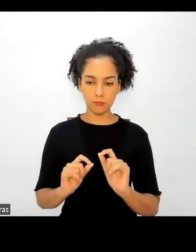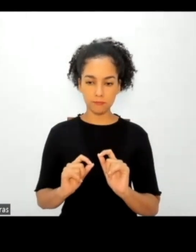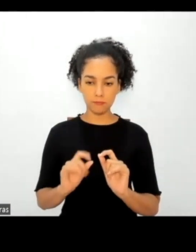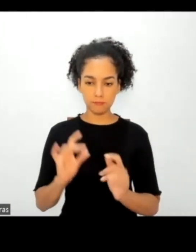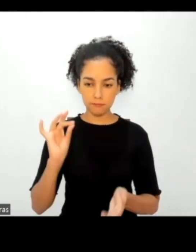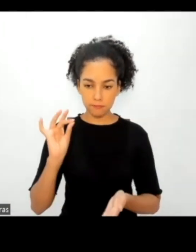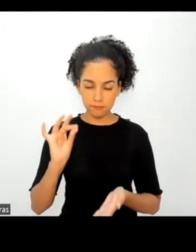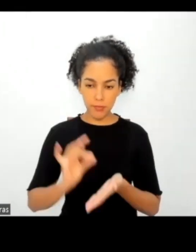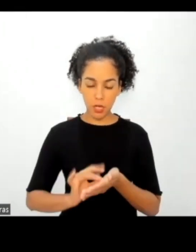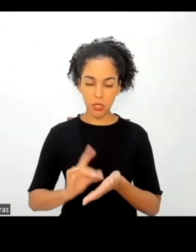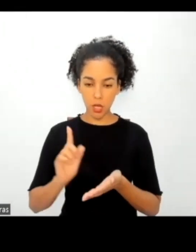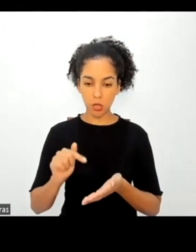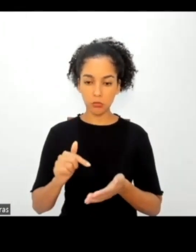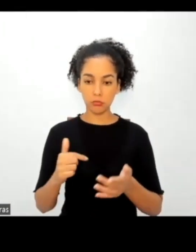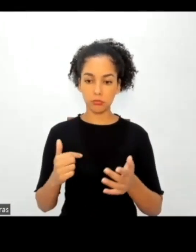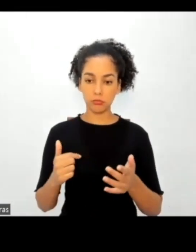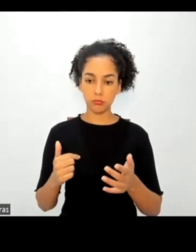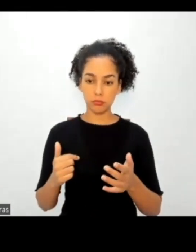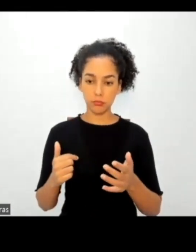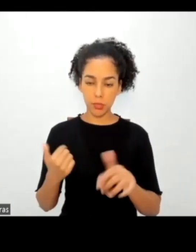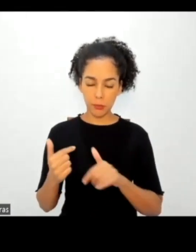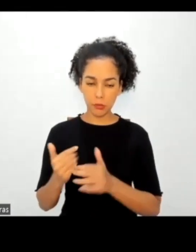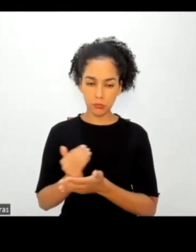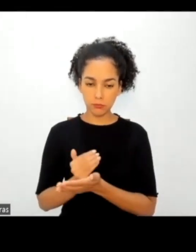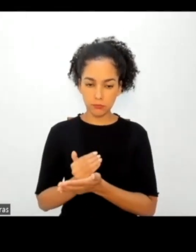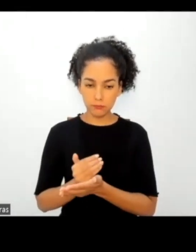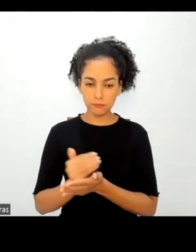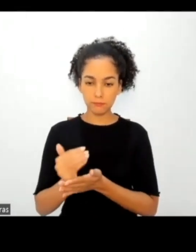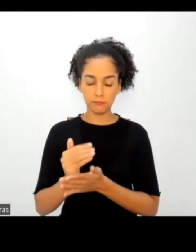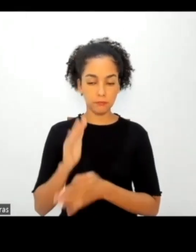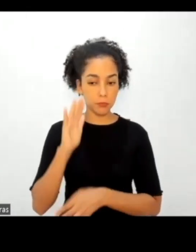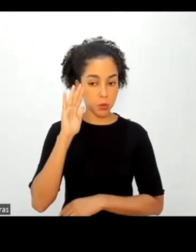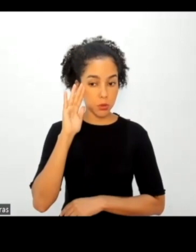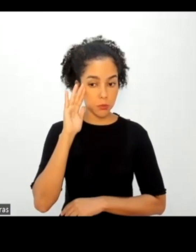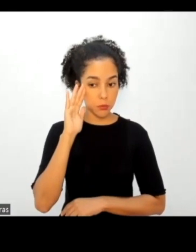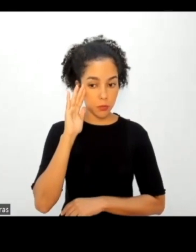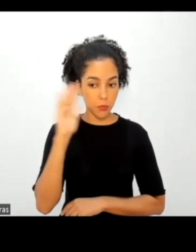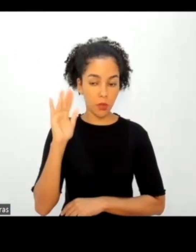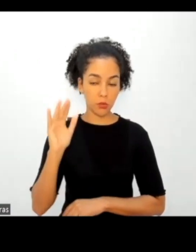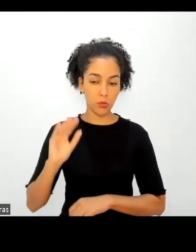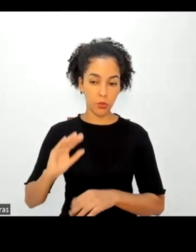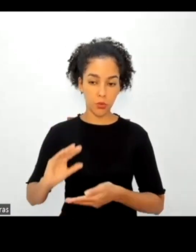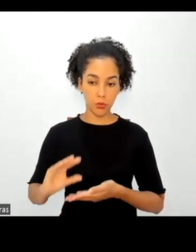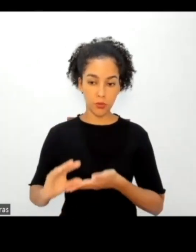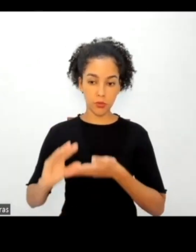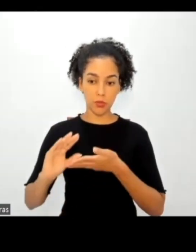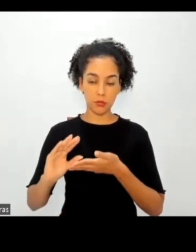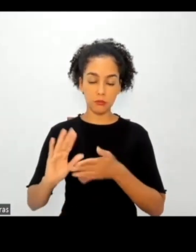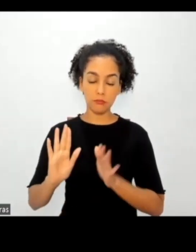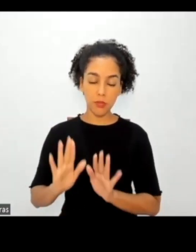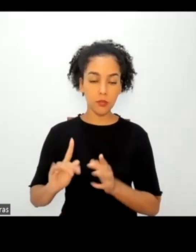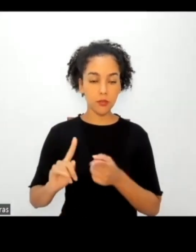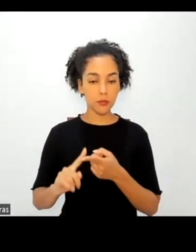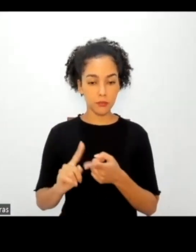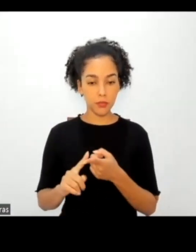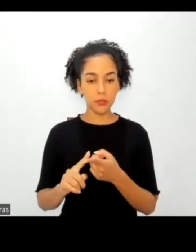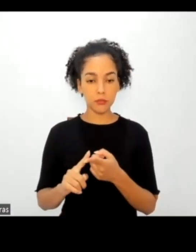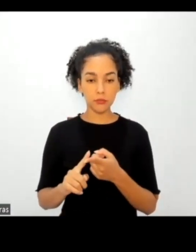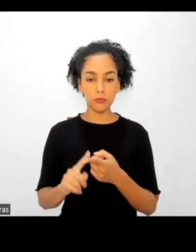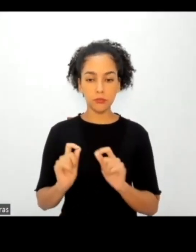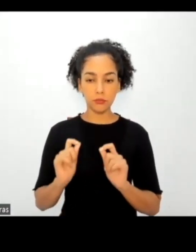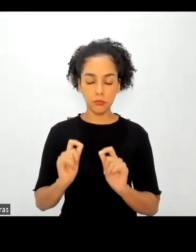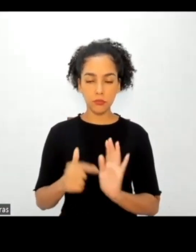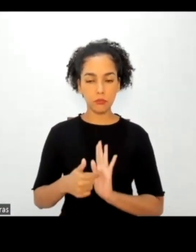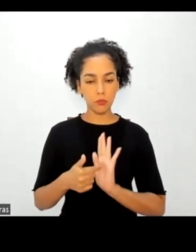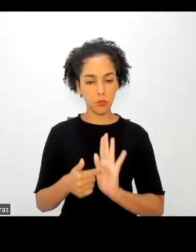né, das funções precípuas aí, né, talvez uma das principais funções precípuas do Conselho, mas também evidencia, né, assim, a